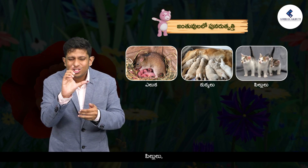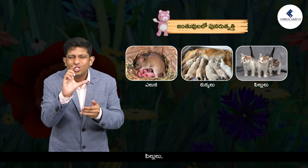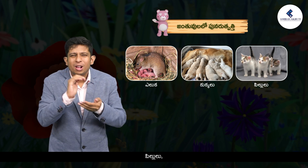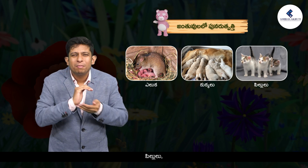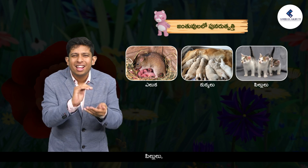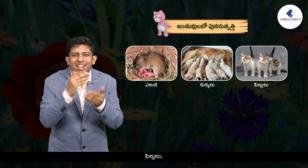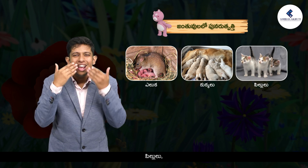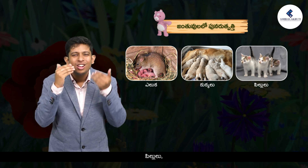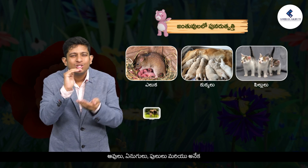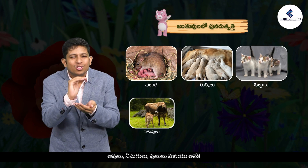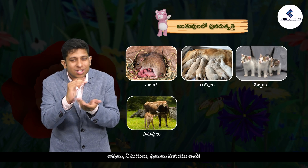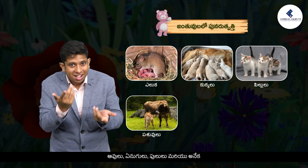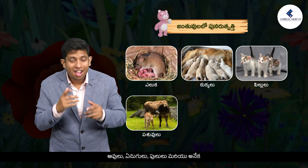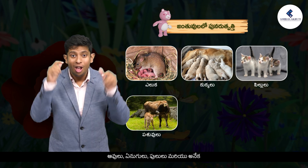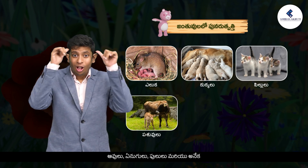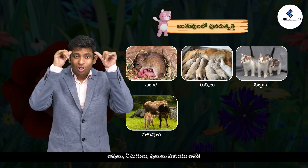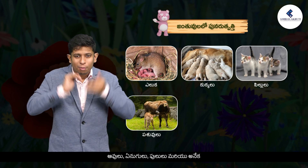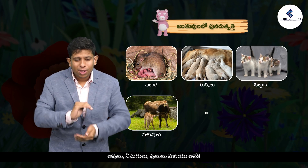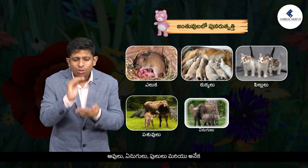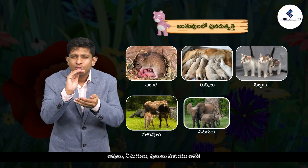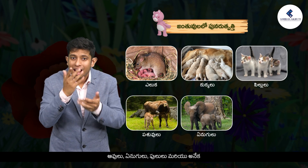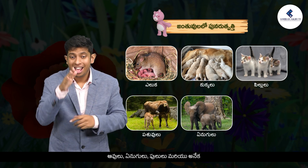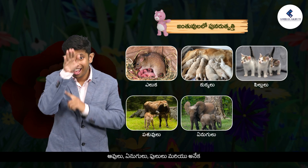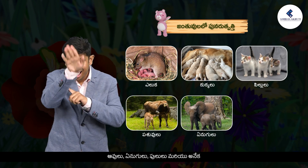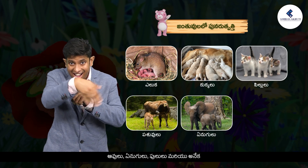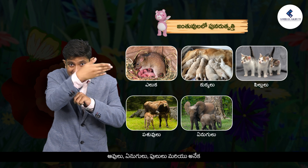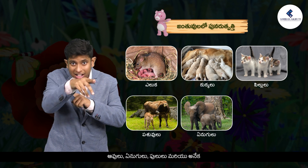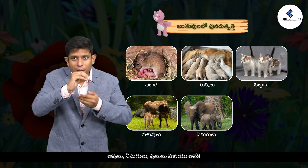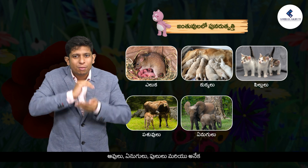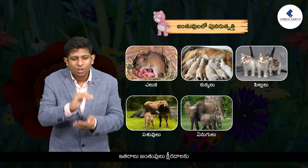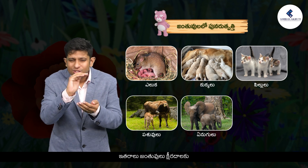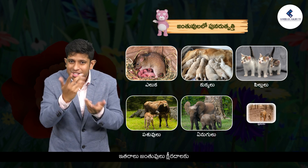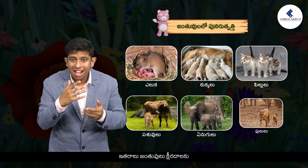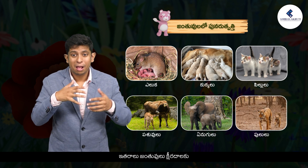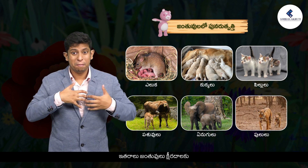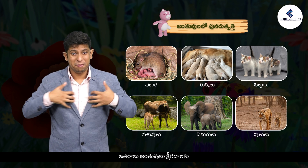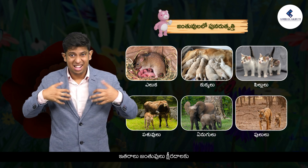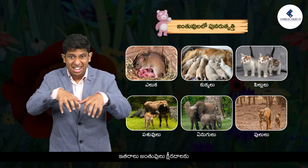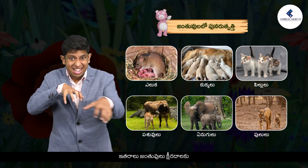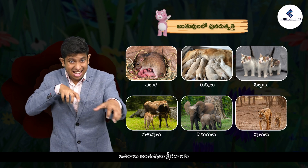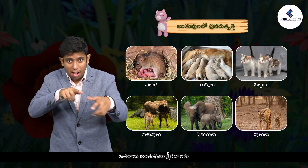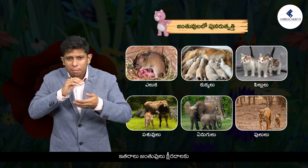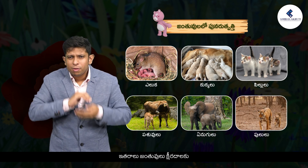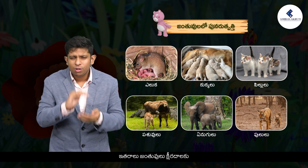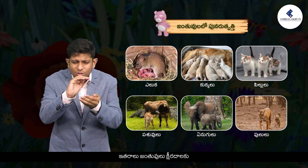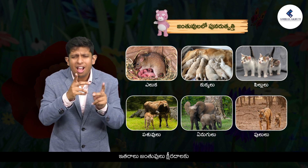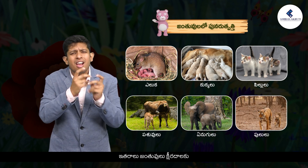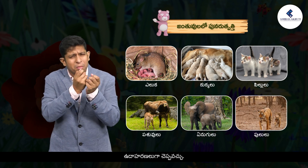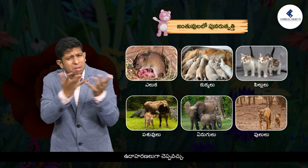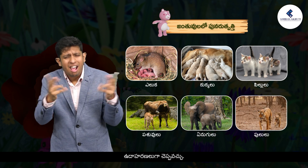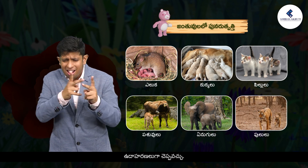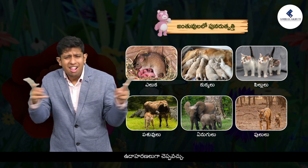పిల్లులు, ఆవులు, ఏనుగులు, పులులు మరియు అనేక ఇతరాలు జంతువులు